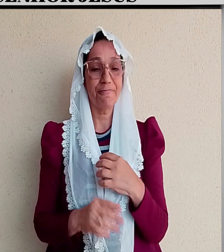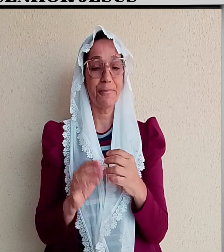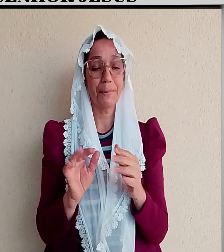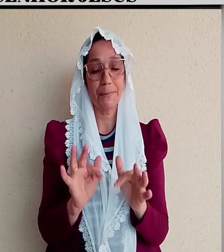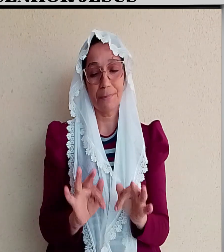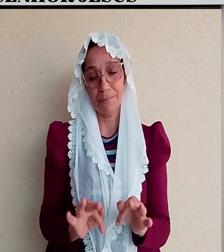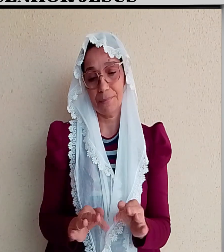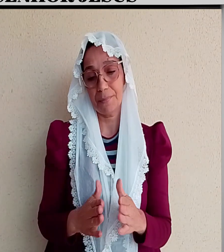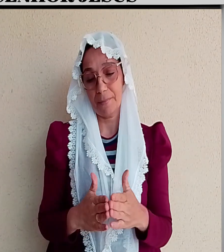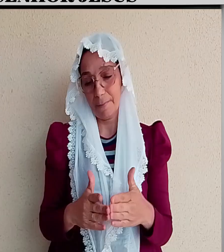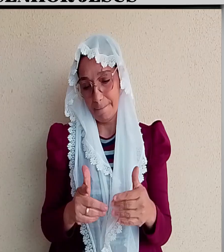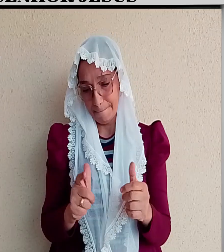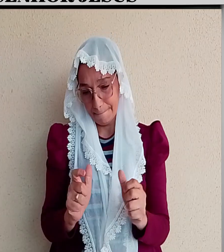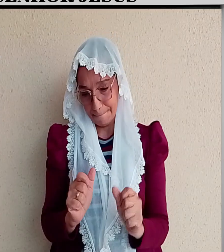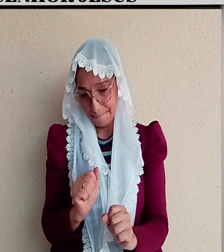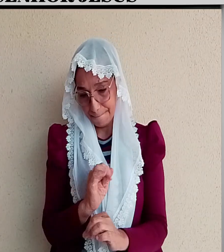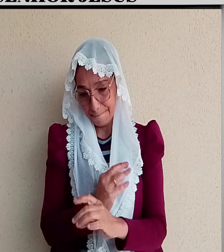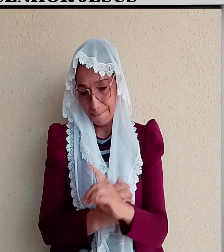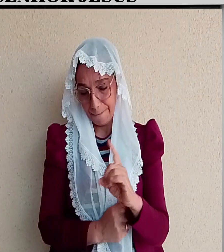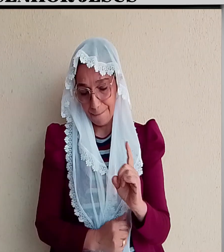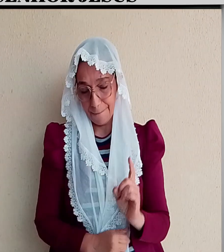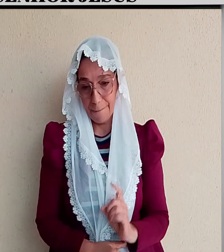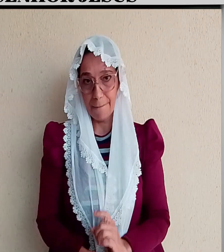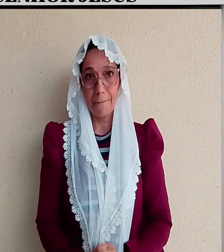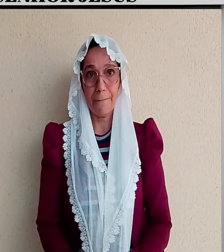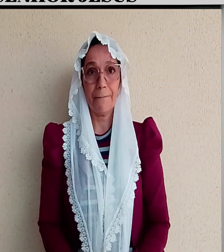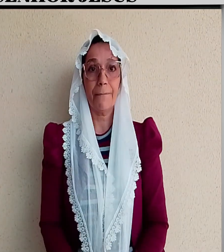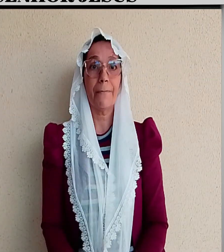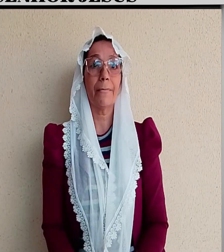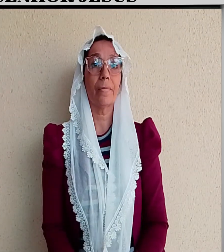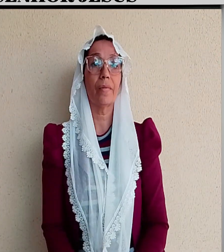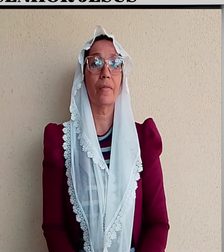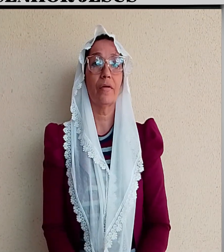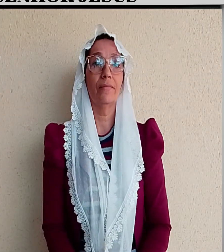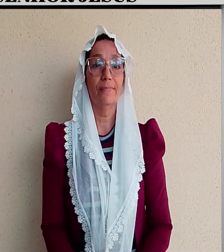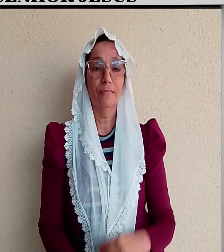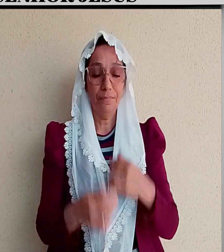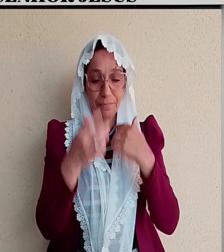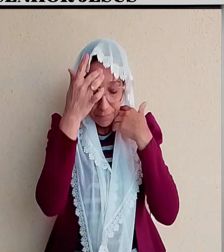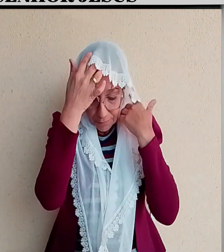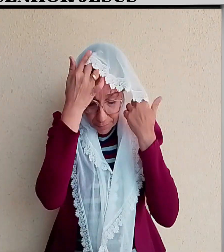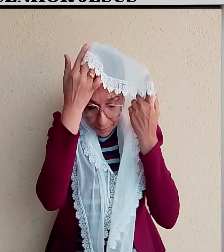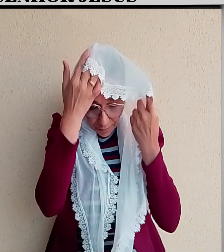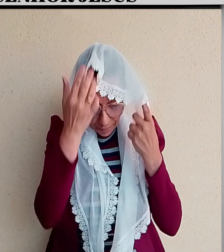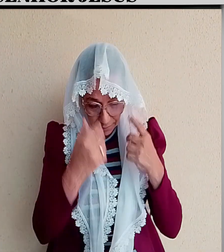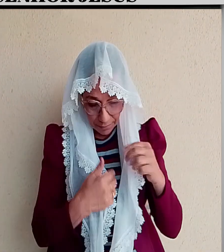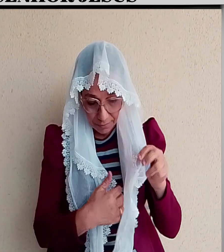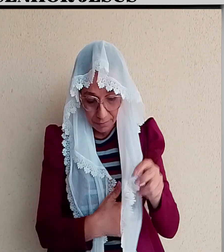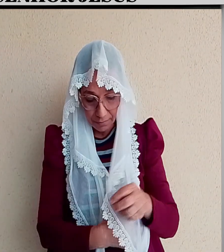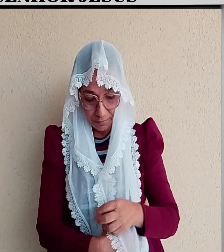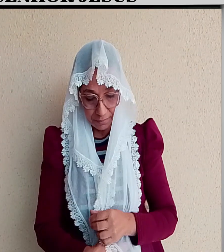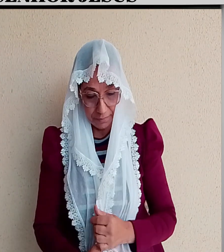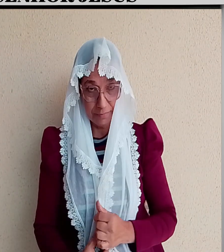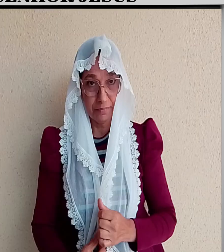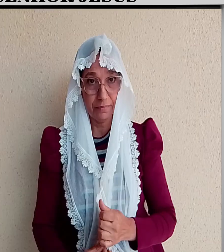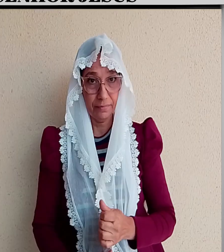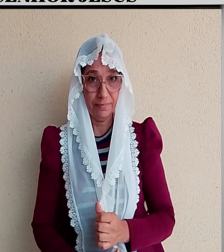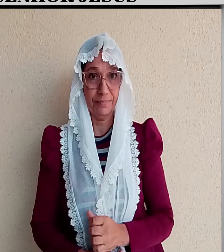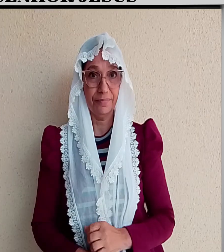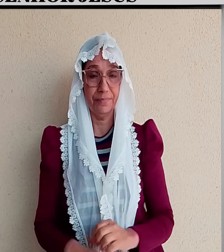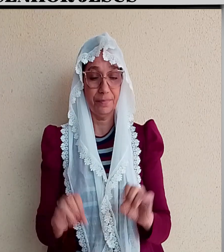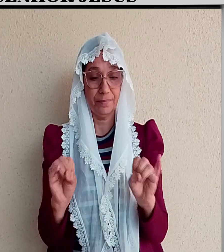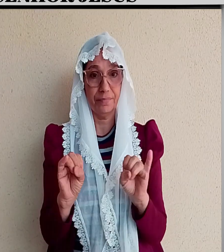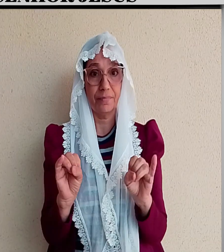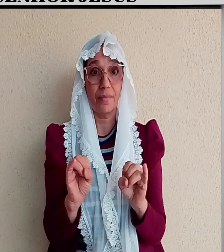Glória a Deus nas alturas. Aleluia, Jesus. Então, amados irmãos, agora estamos no momento da santa oração.